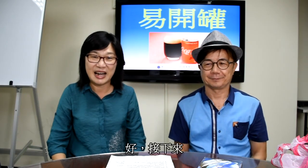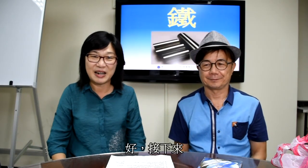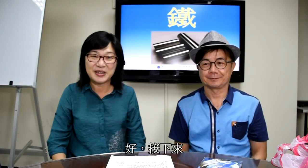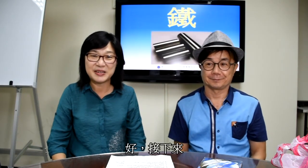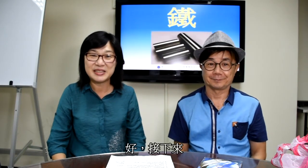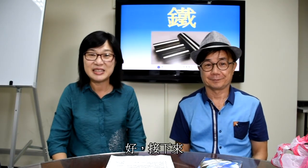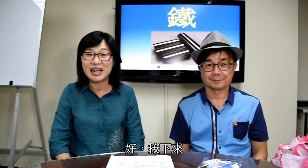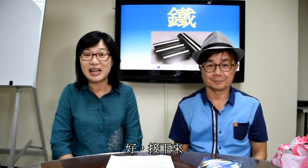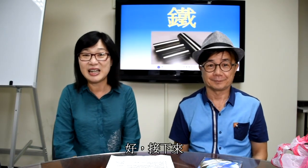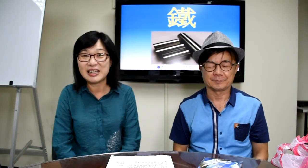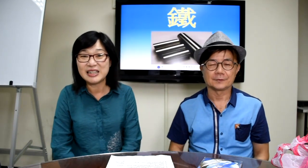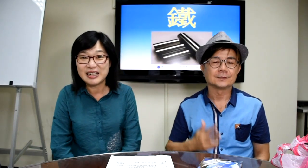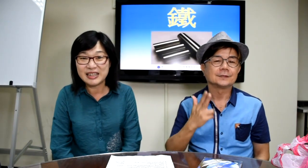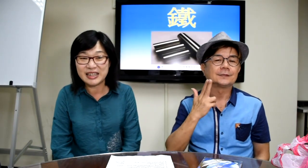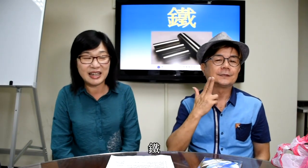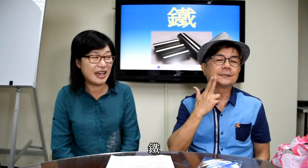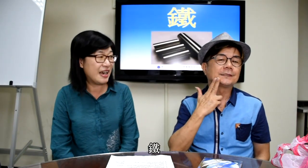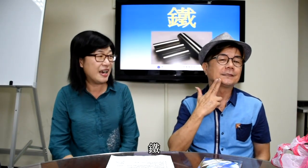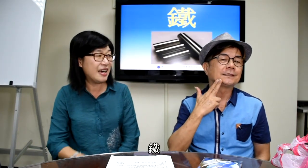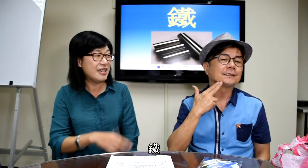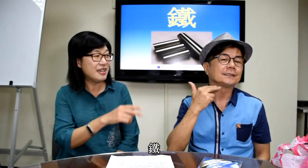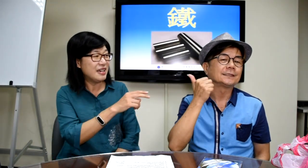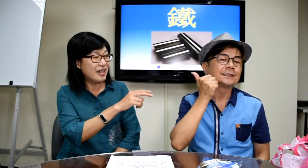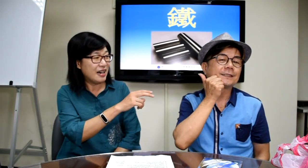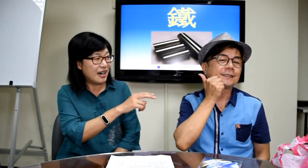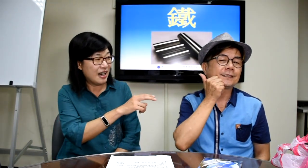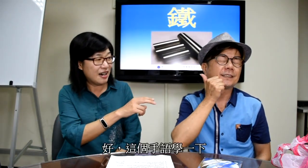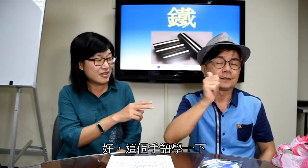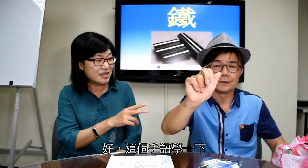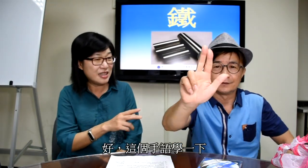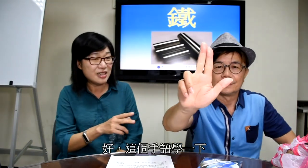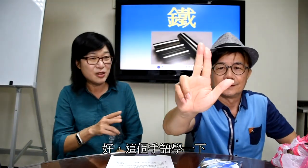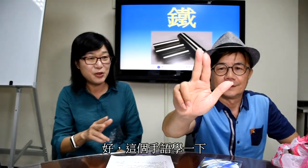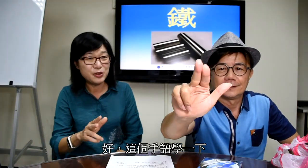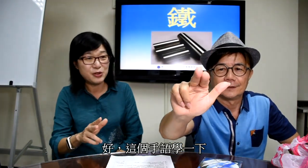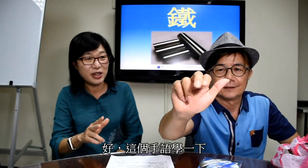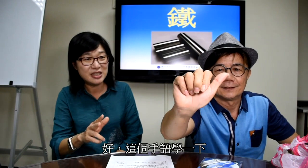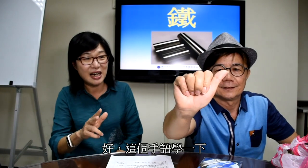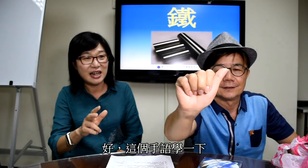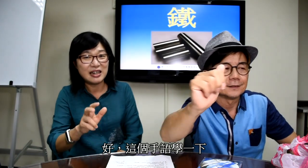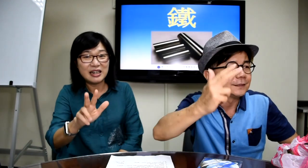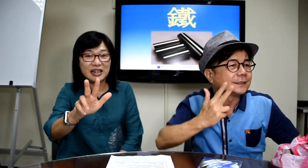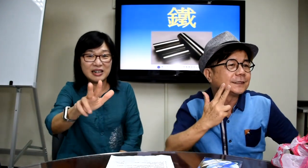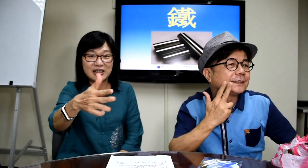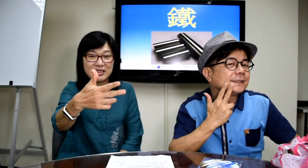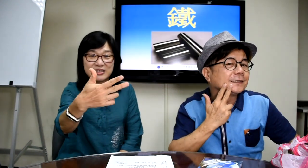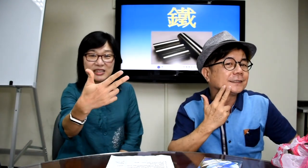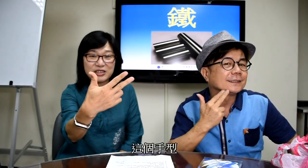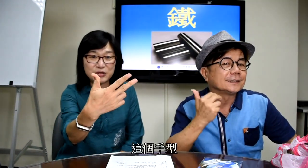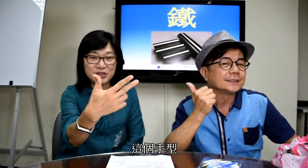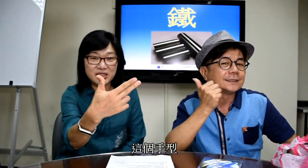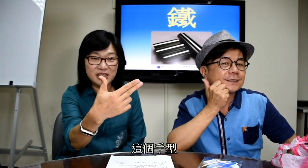好，接下来铁，这个手语学一下，这个手